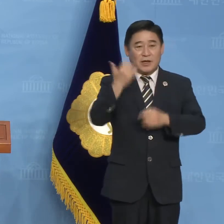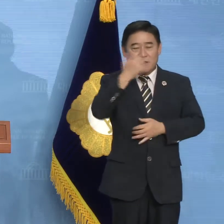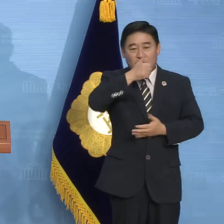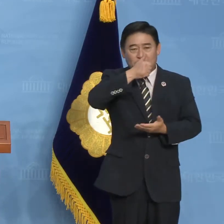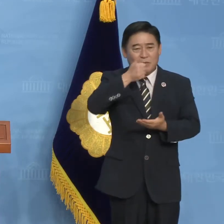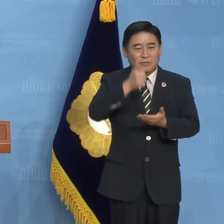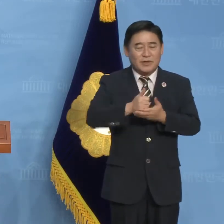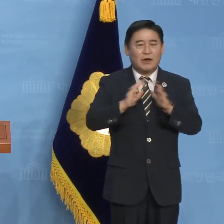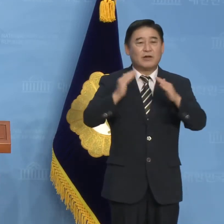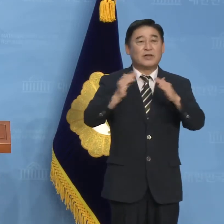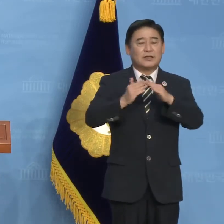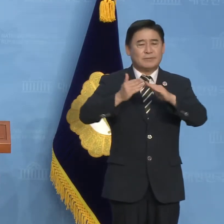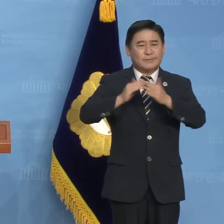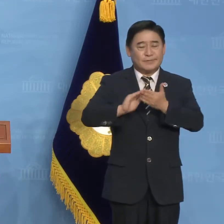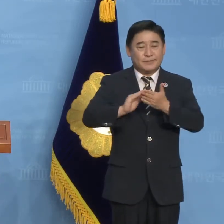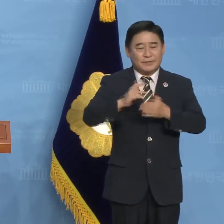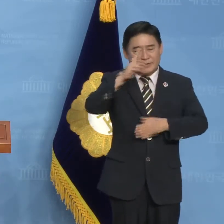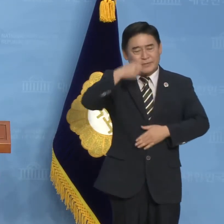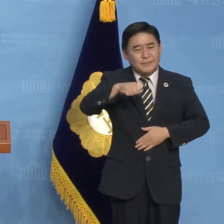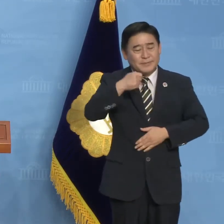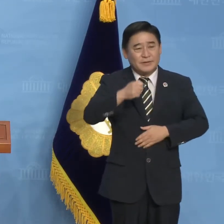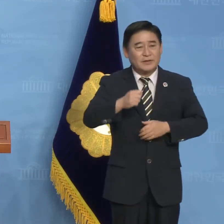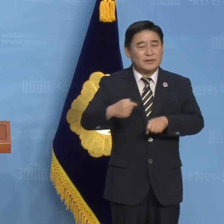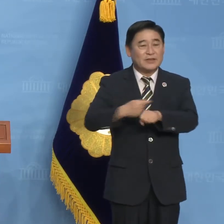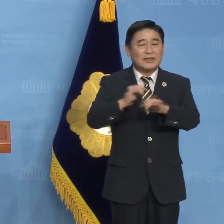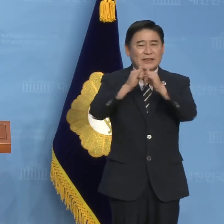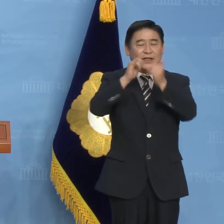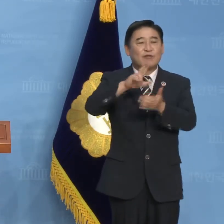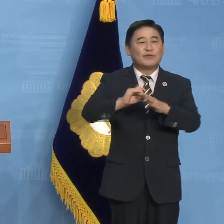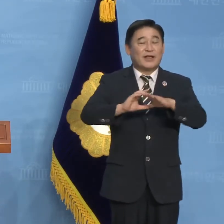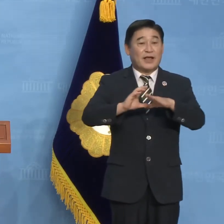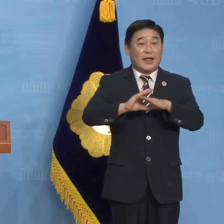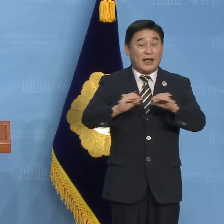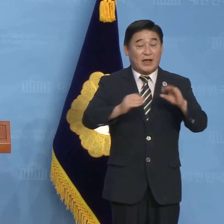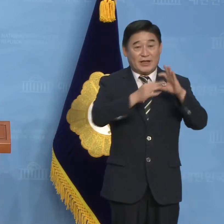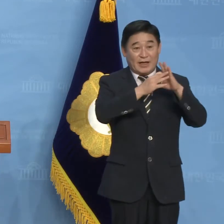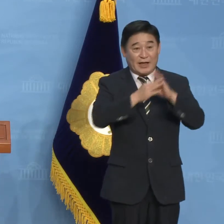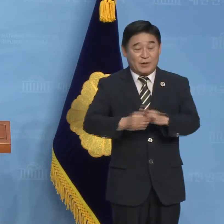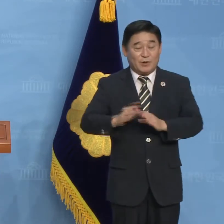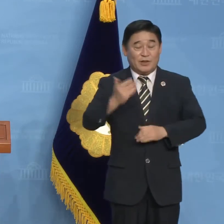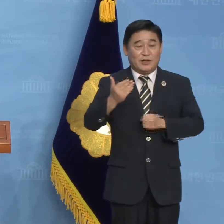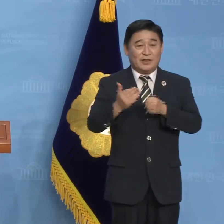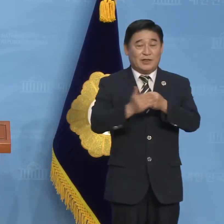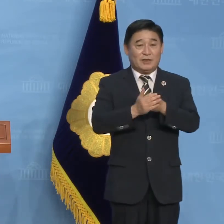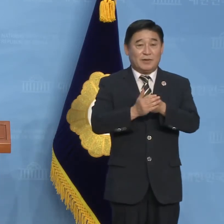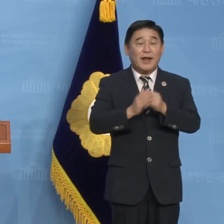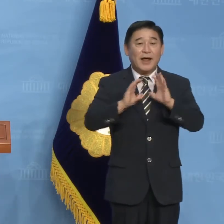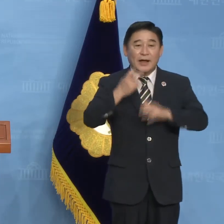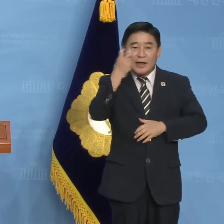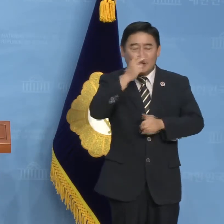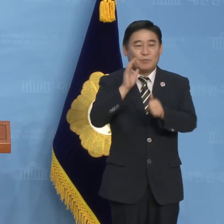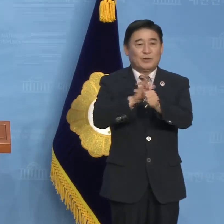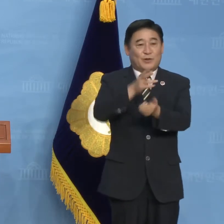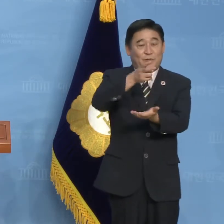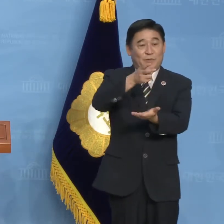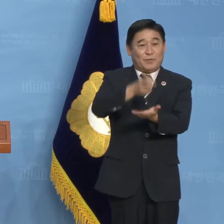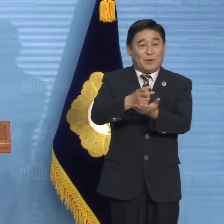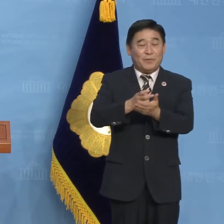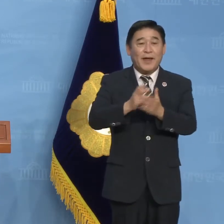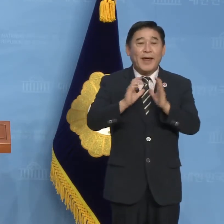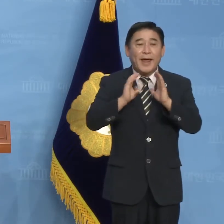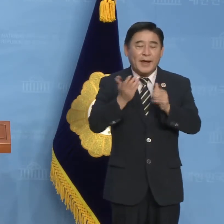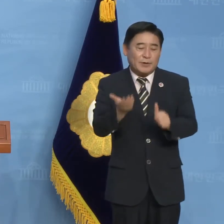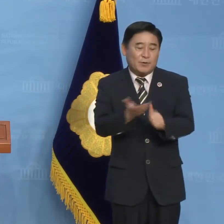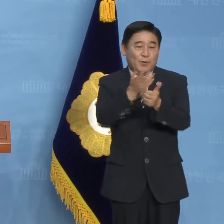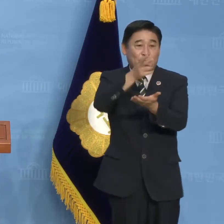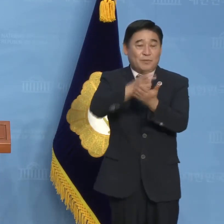성범죄, 어린이집 부실급식 등이 사회적 해결 과제로 지속적으로 대두됨에 따라서 아이돌봄 지원법, 영유아